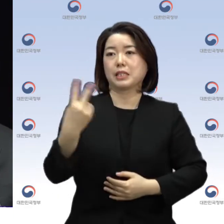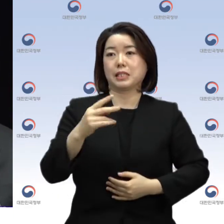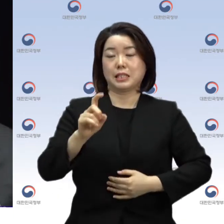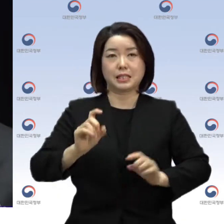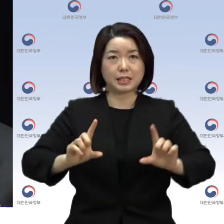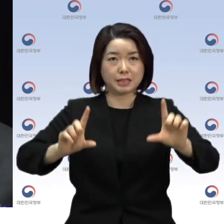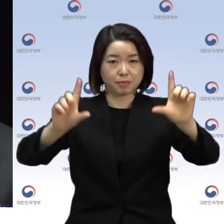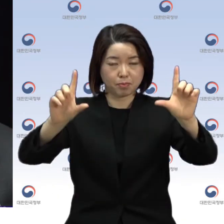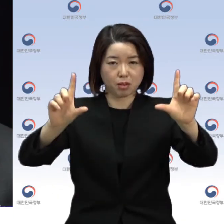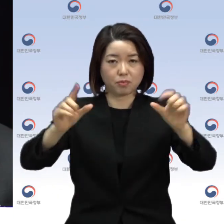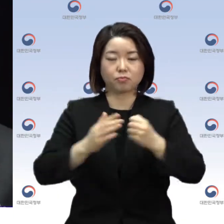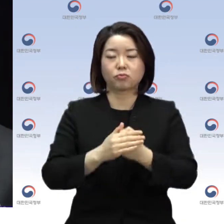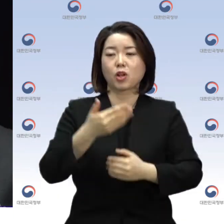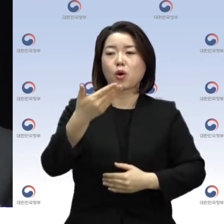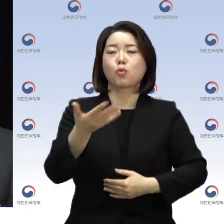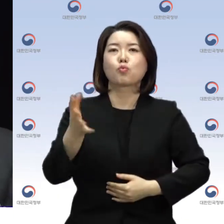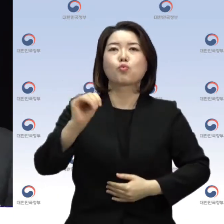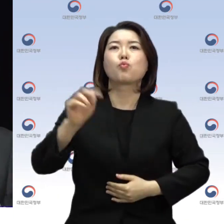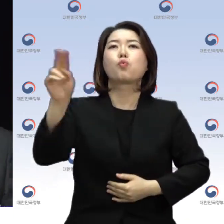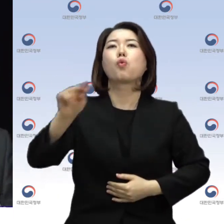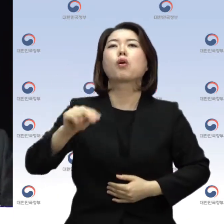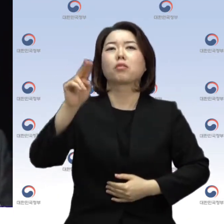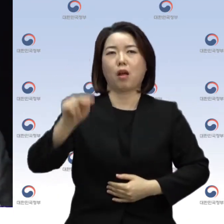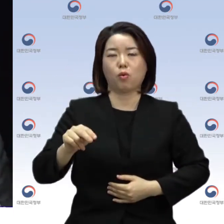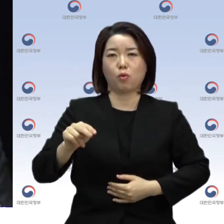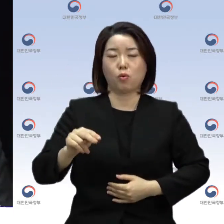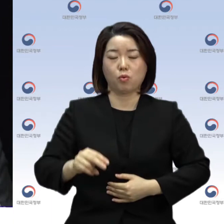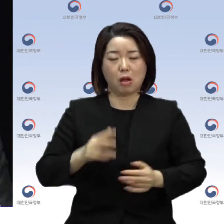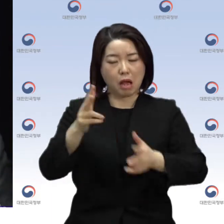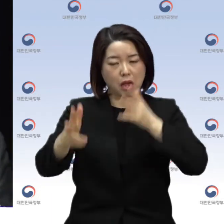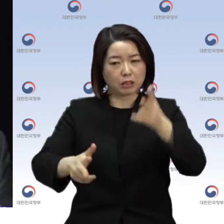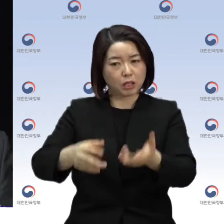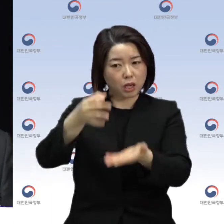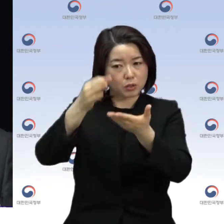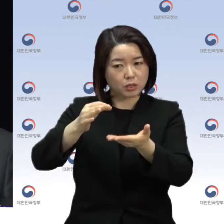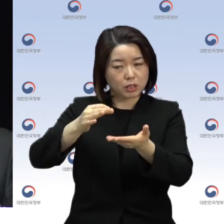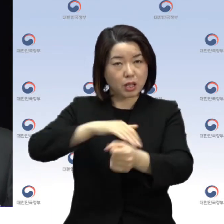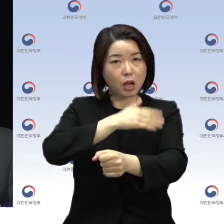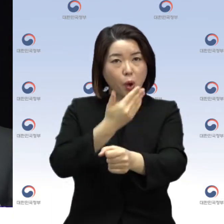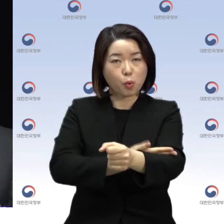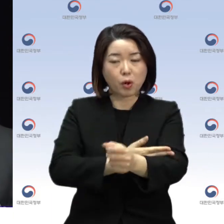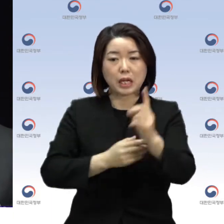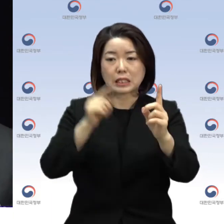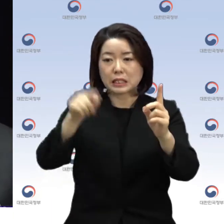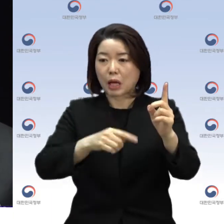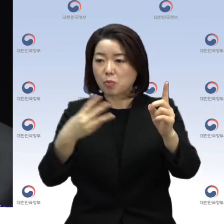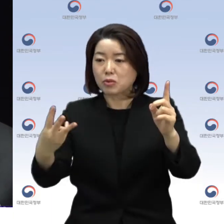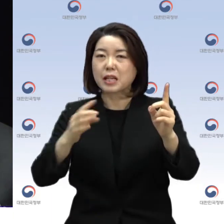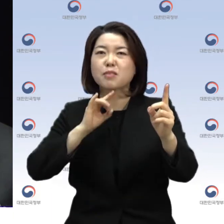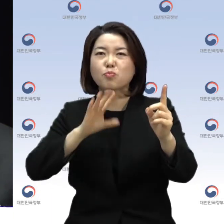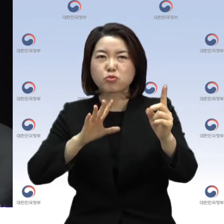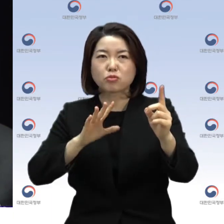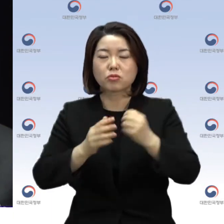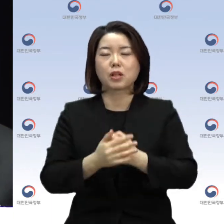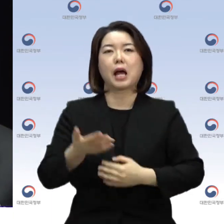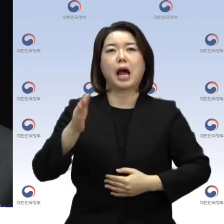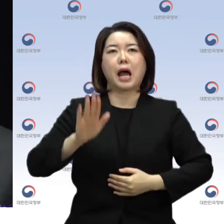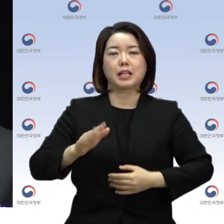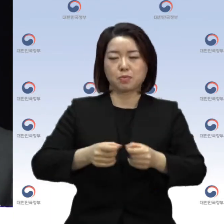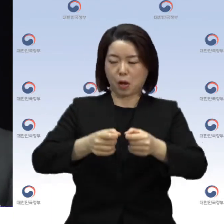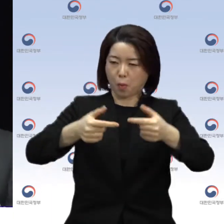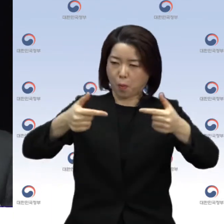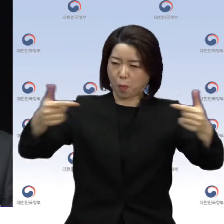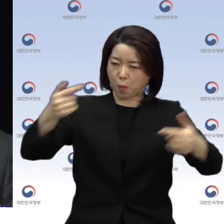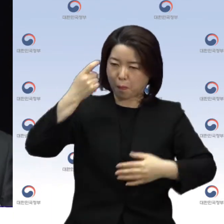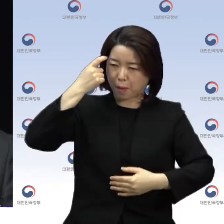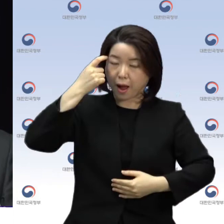해도 9억 달러 수준으로 산업재산권의 3분의 1에 불과했지만 그간의 증가